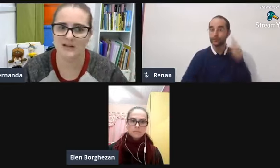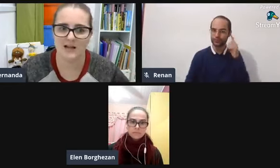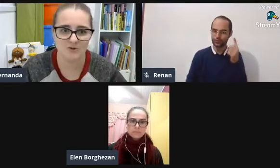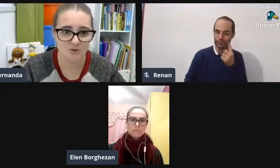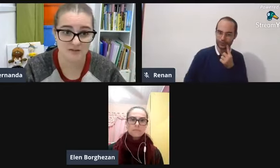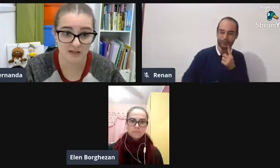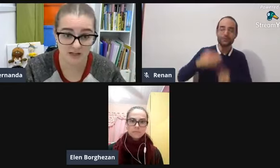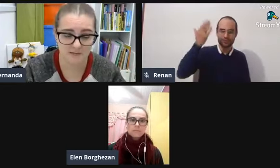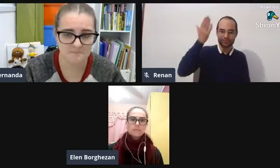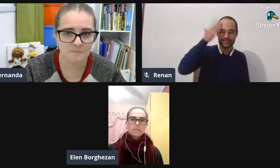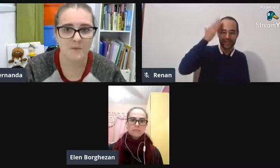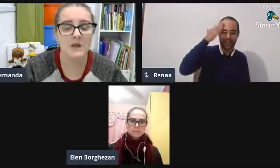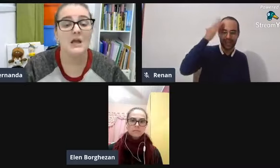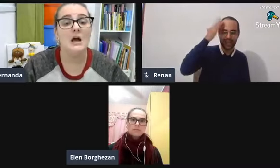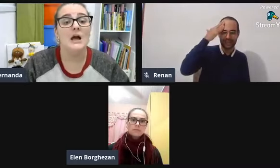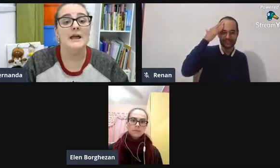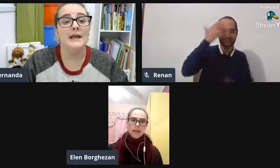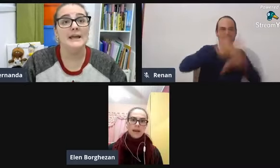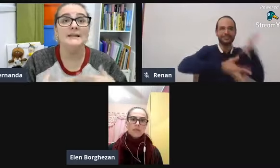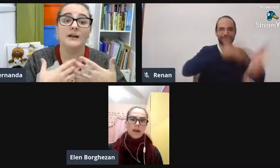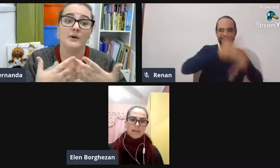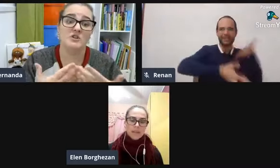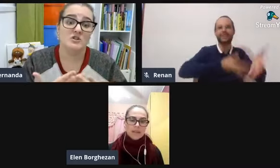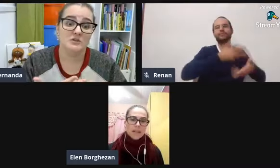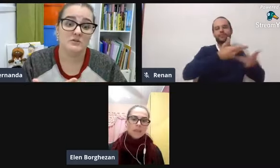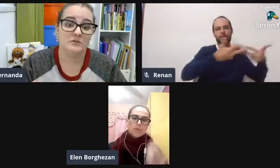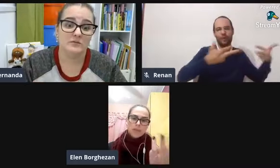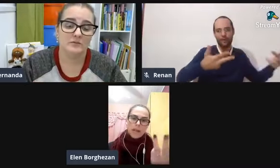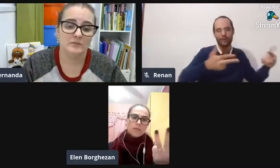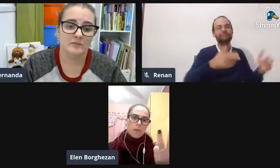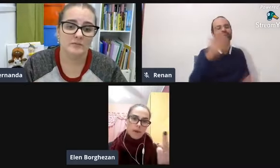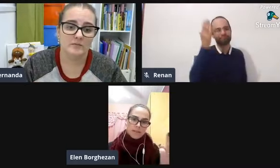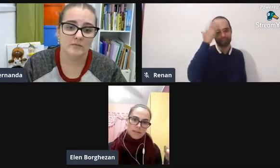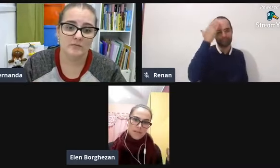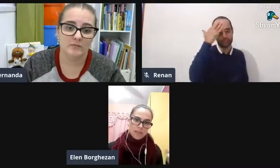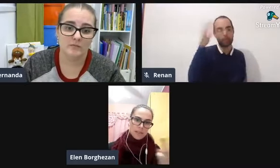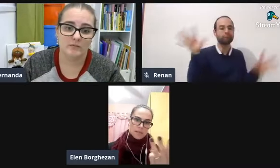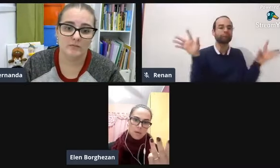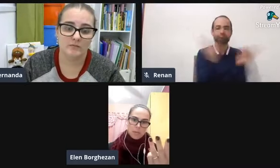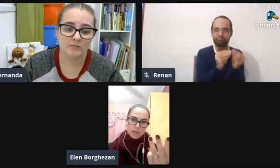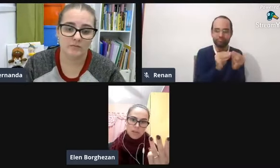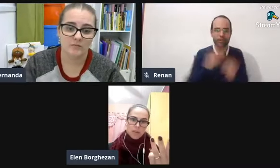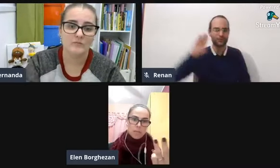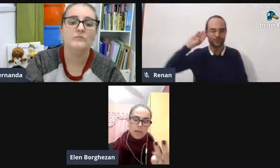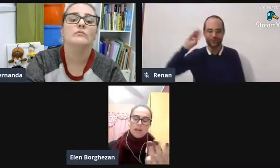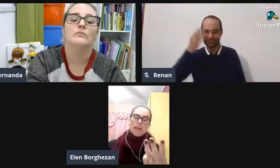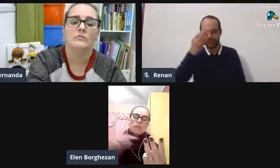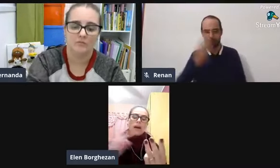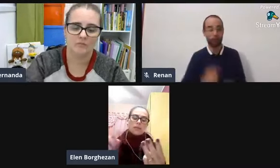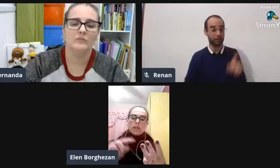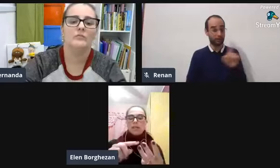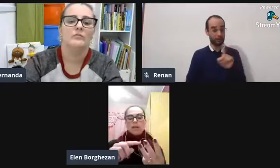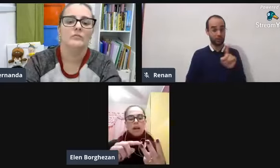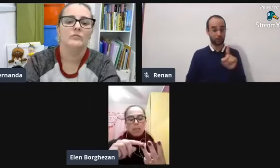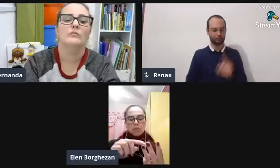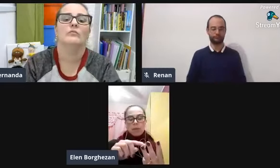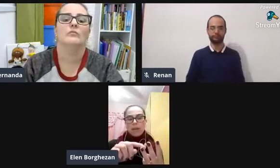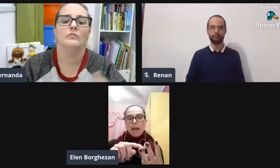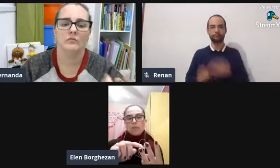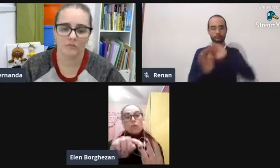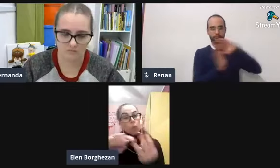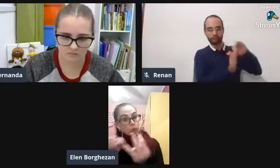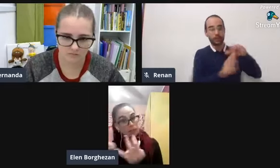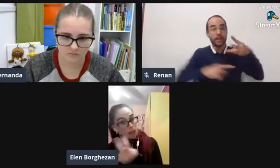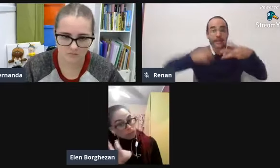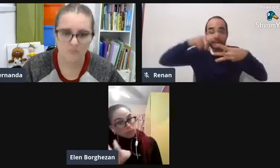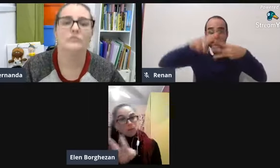compreender o que é a surdo-cegueira. É que no caso aqui teríamos 3 coisas, né, Fernanda? Desculpa te interromper. No caso seriam a pessoa que